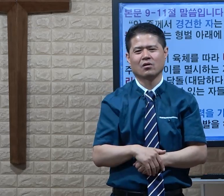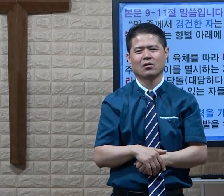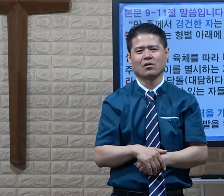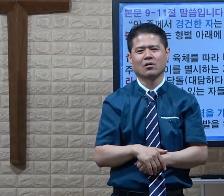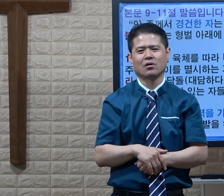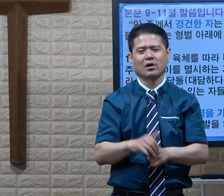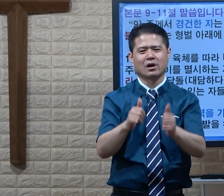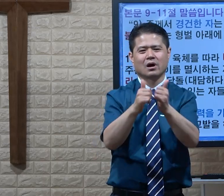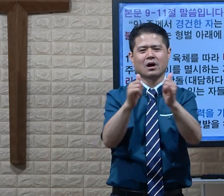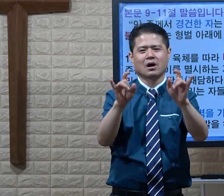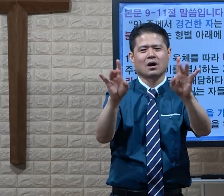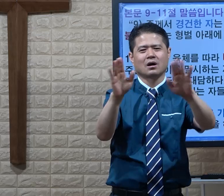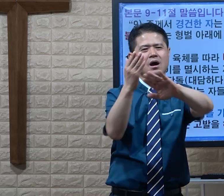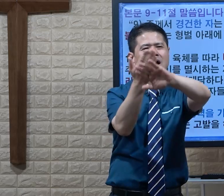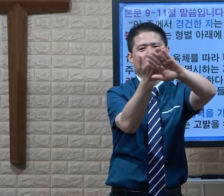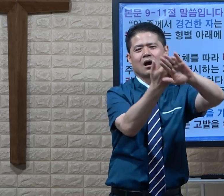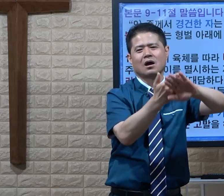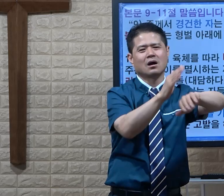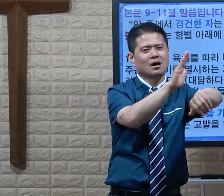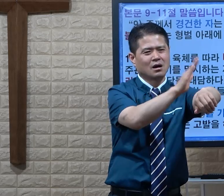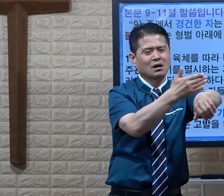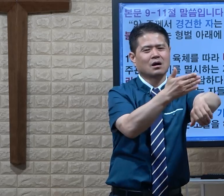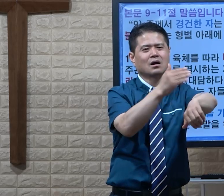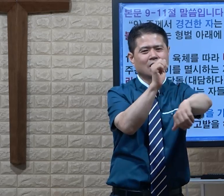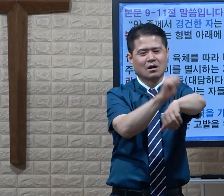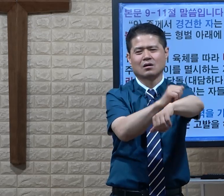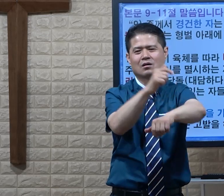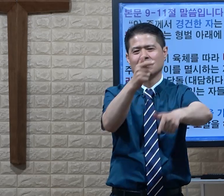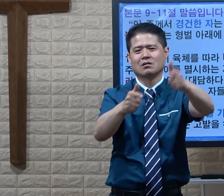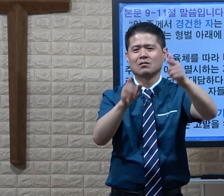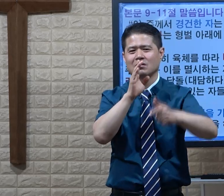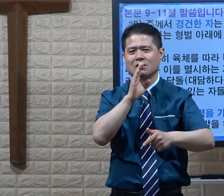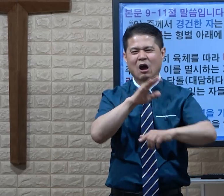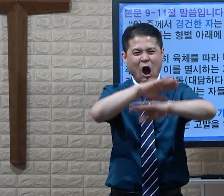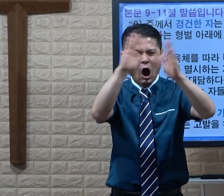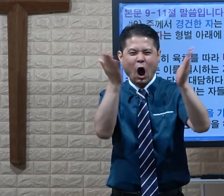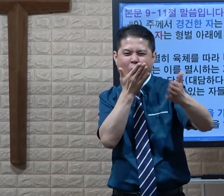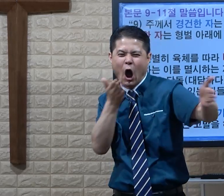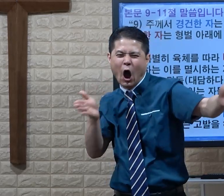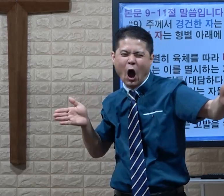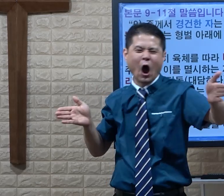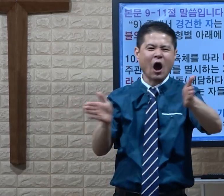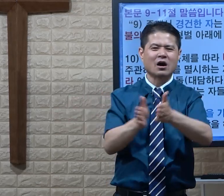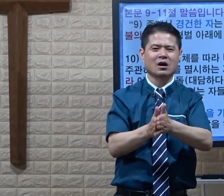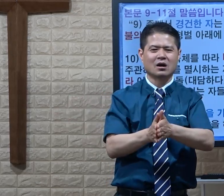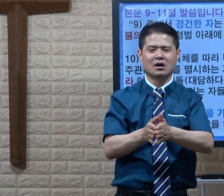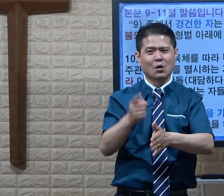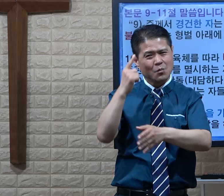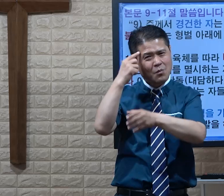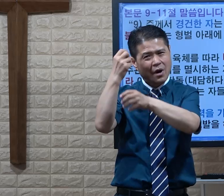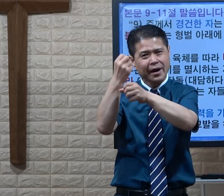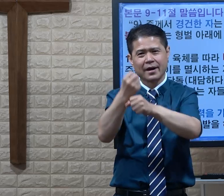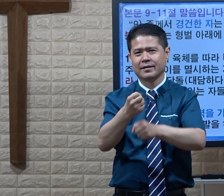그런 고정관념, 편견으로는 절대 이것을 견딜 수 없습니다. 교회가